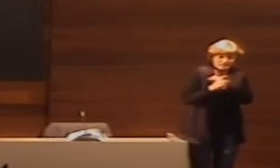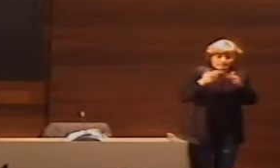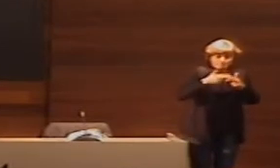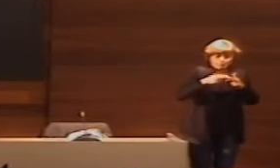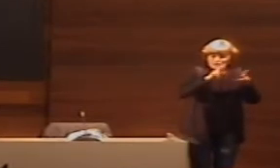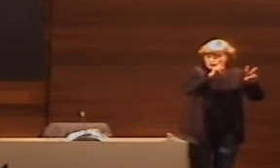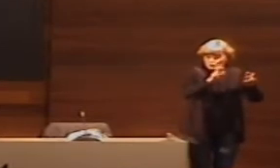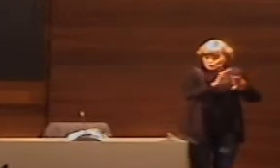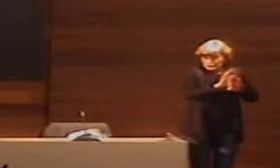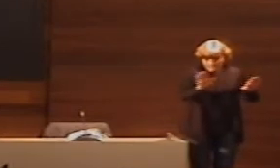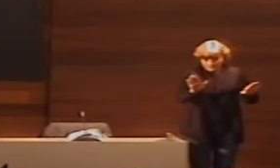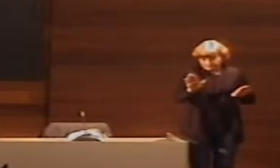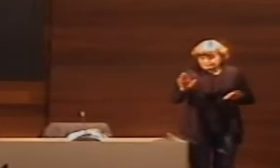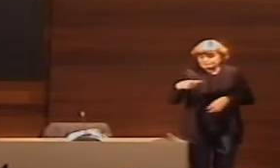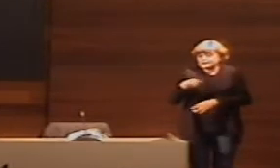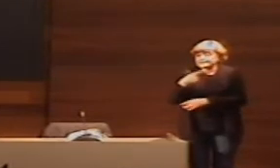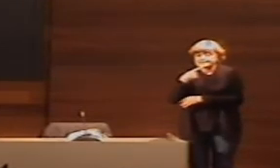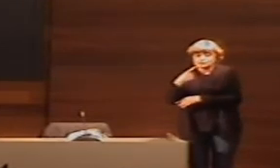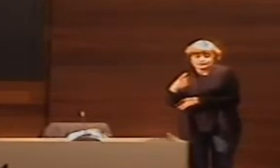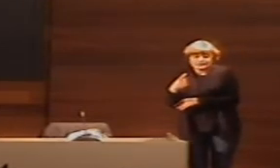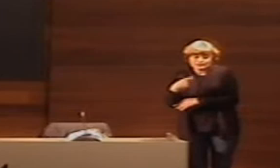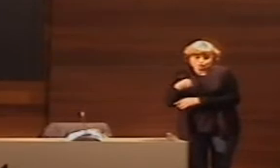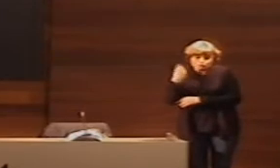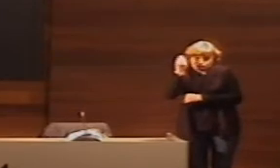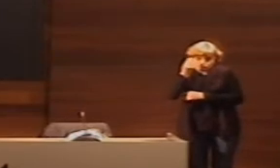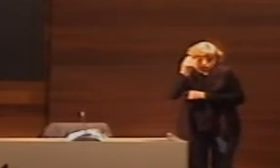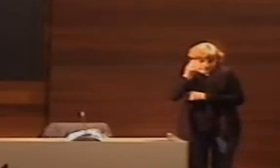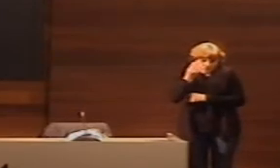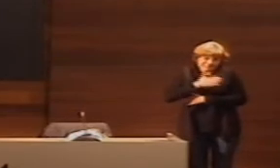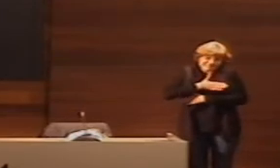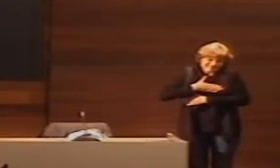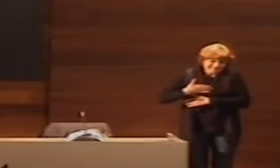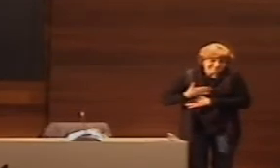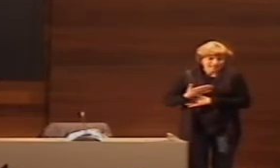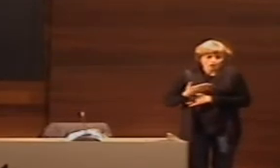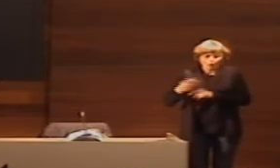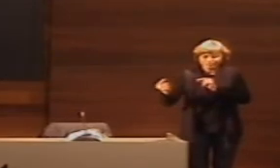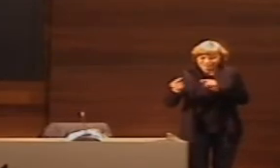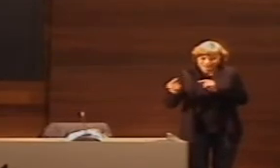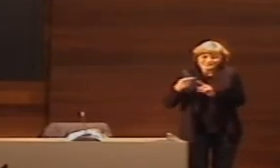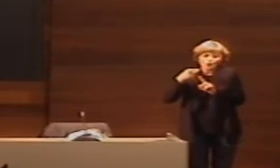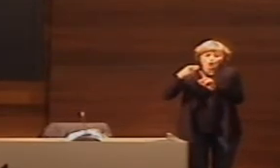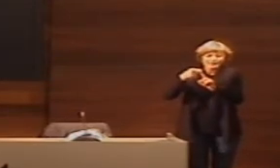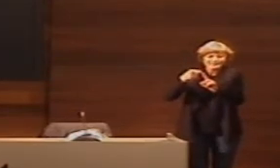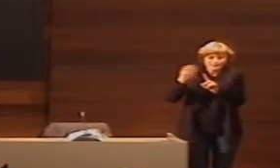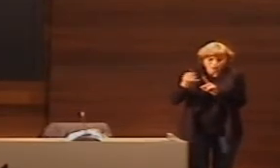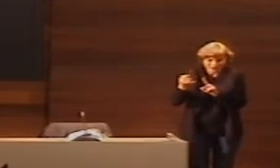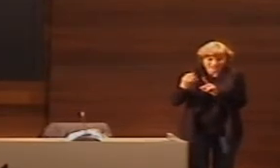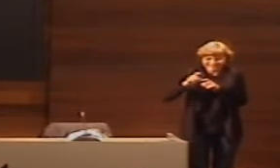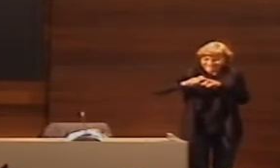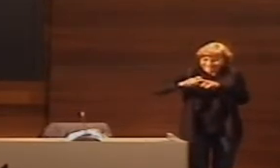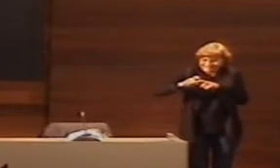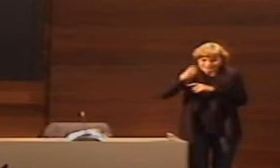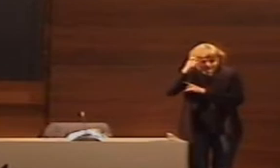Nada, espero que el debate sea más en base a datos, ¿no? En base a objetivos, en base a características